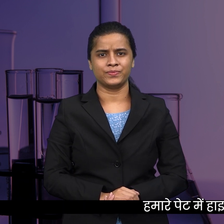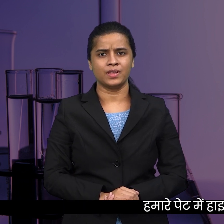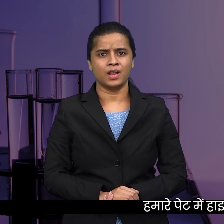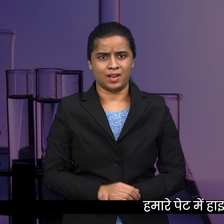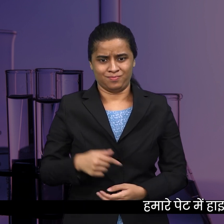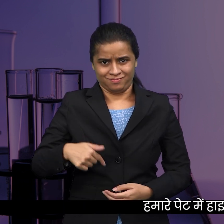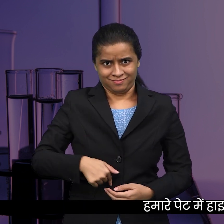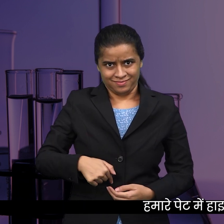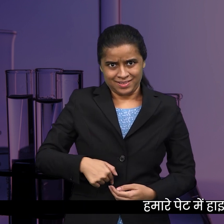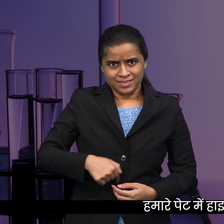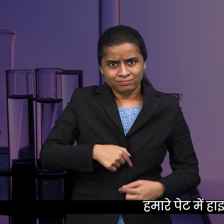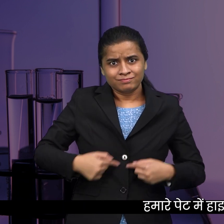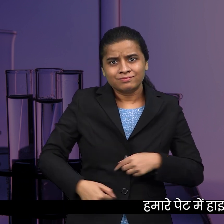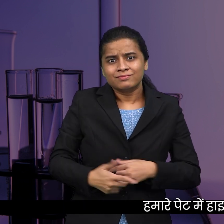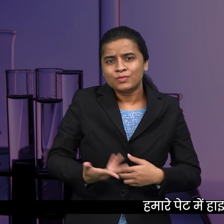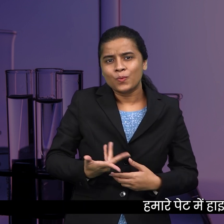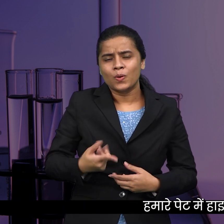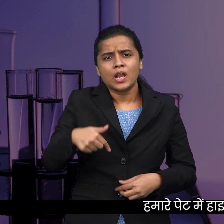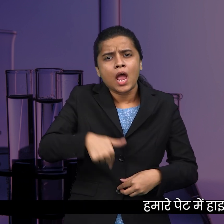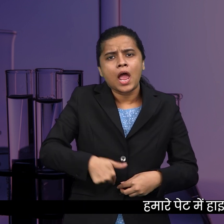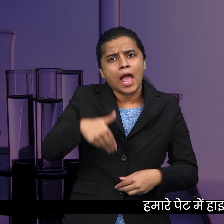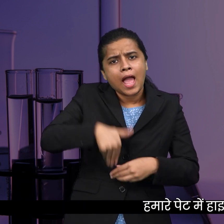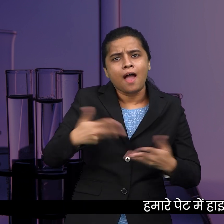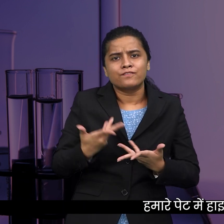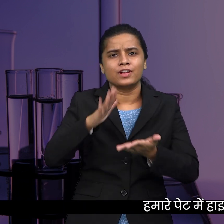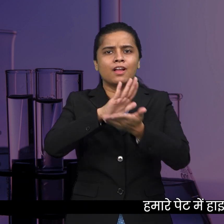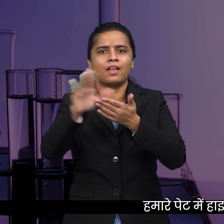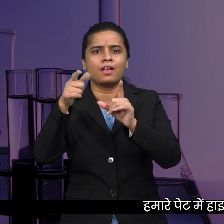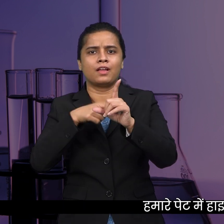हमारे पेट में हाइड्रोक्लोरिक अम्ल होता है।